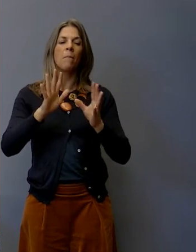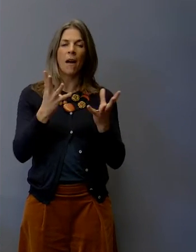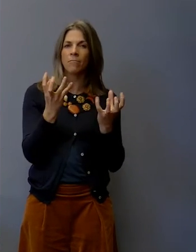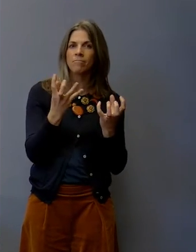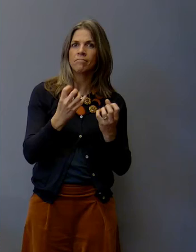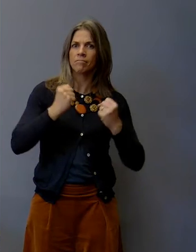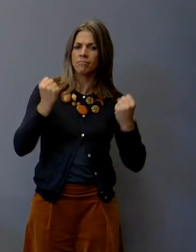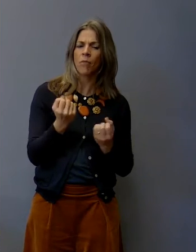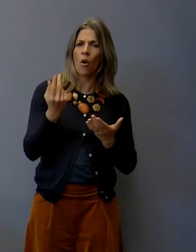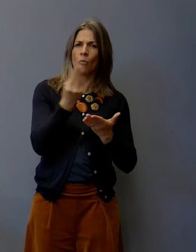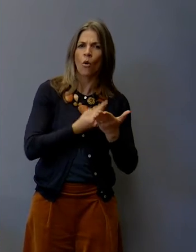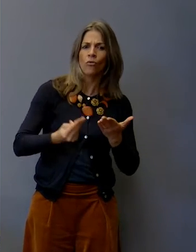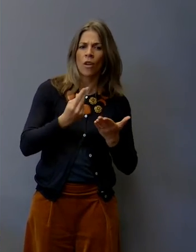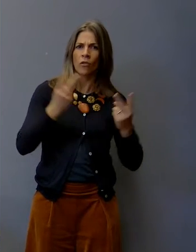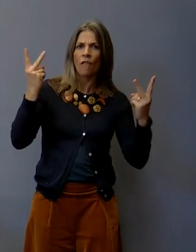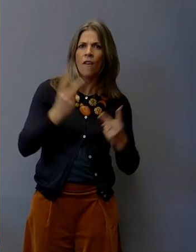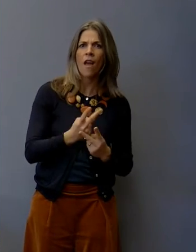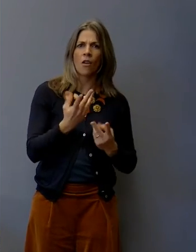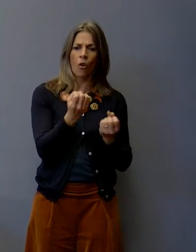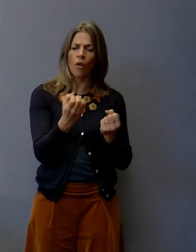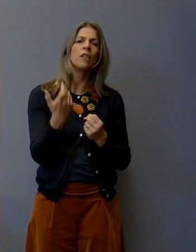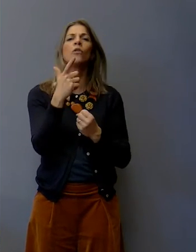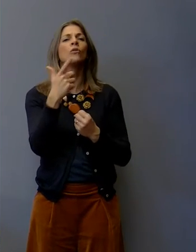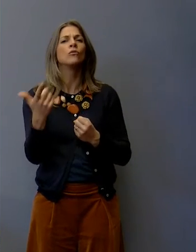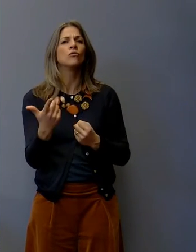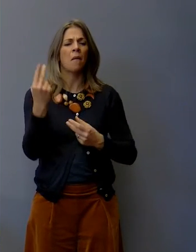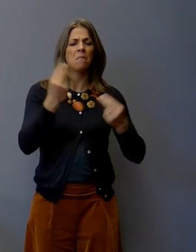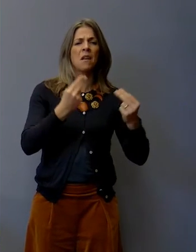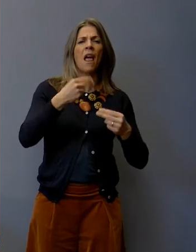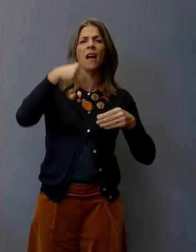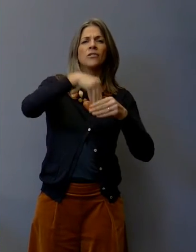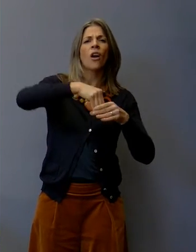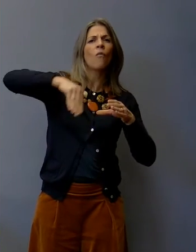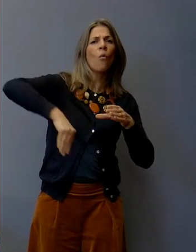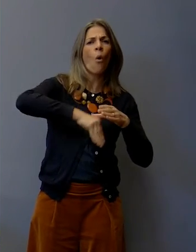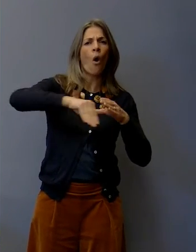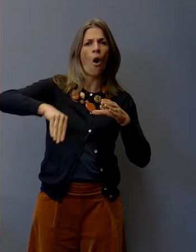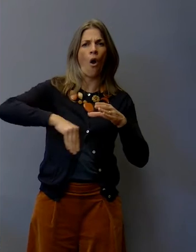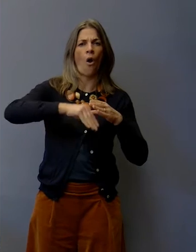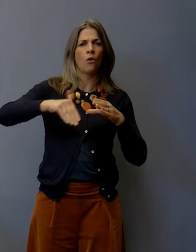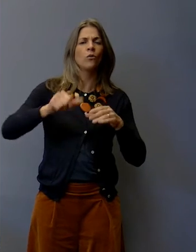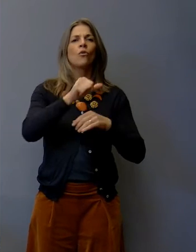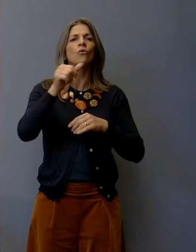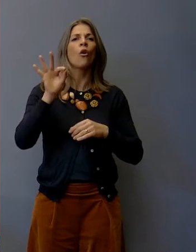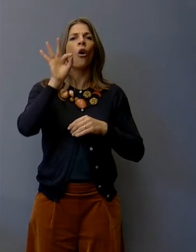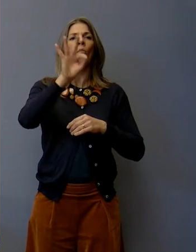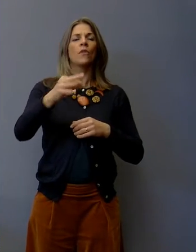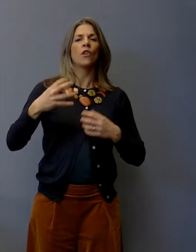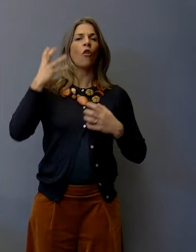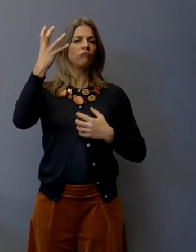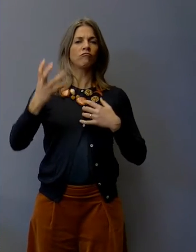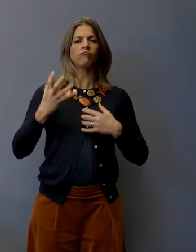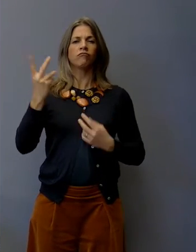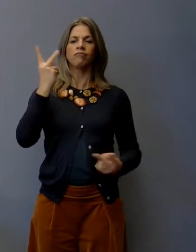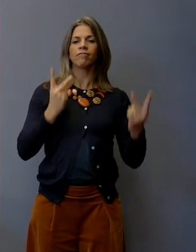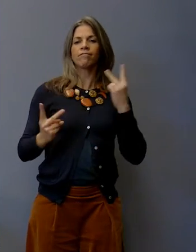alla criticità occupazionale un bilancio senza anima tutto sotteso ad un buonismo amministrativo senza tracciare differenze tra ciò